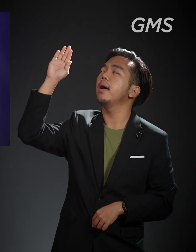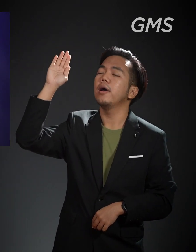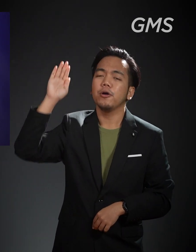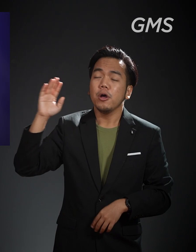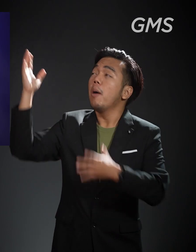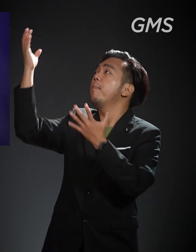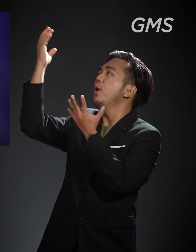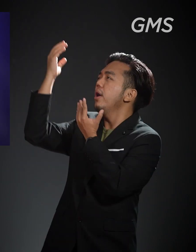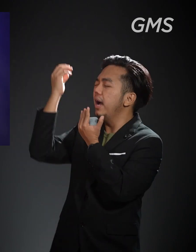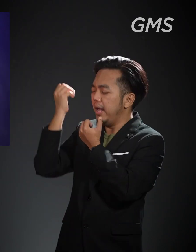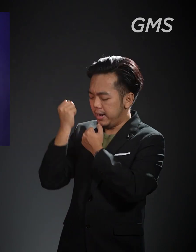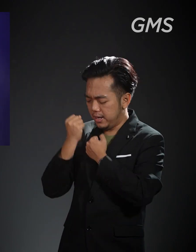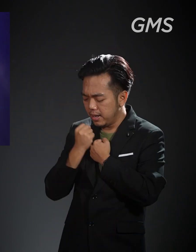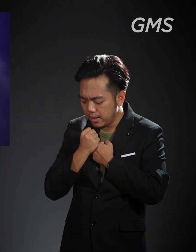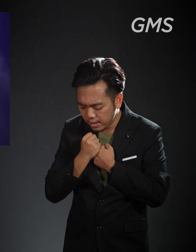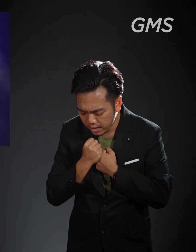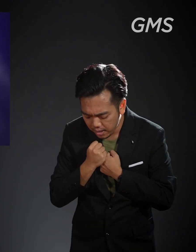Kaulah